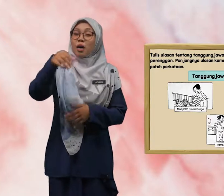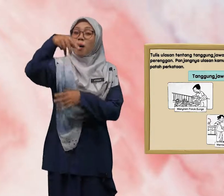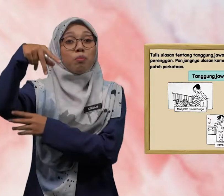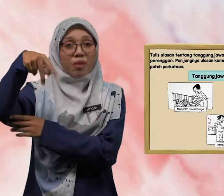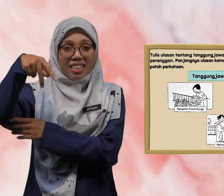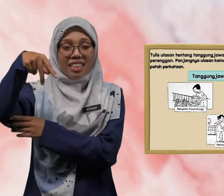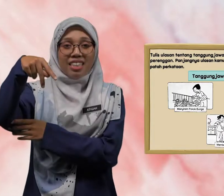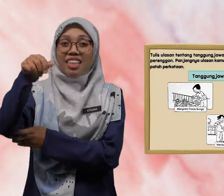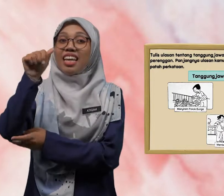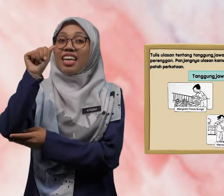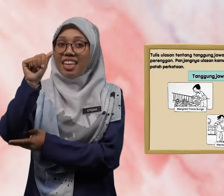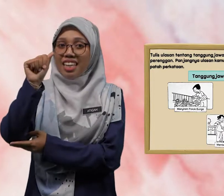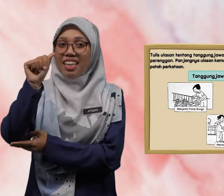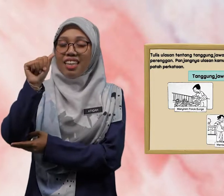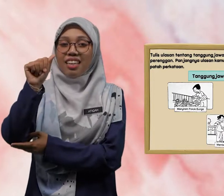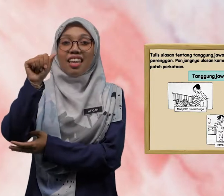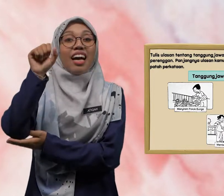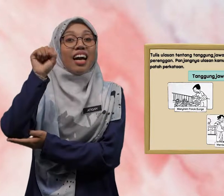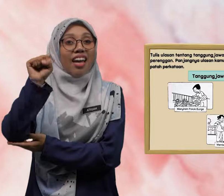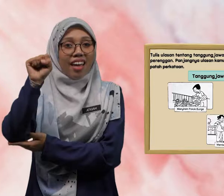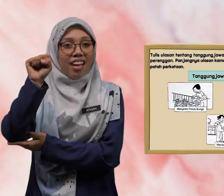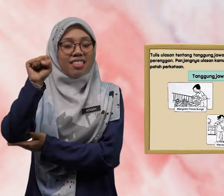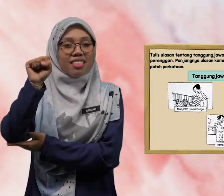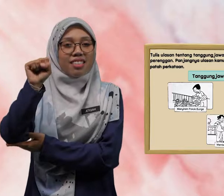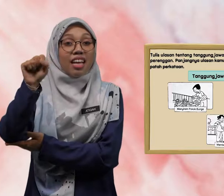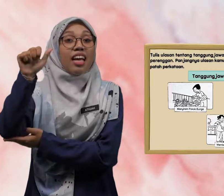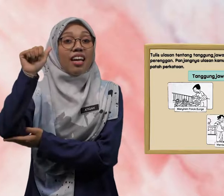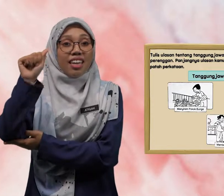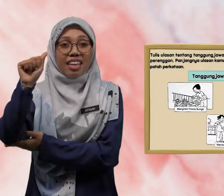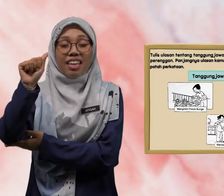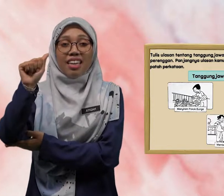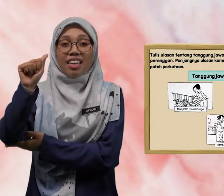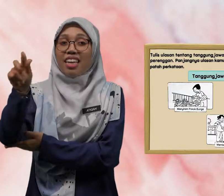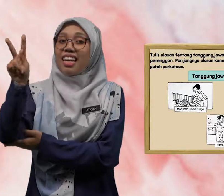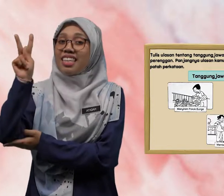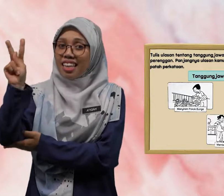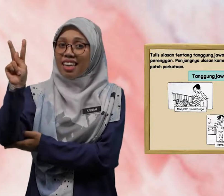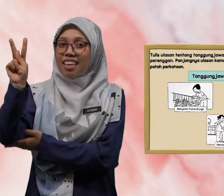pi e s i ki